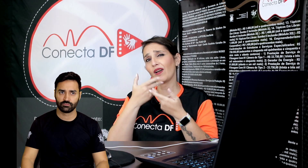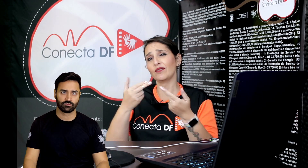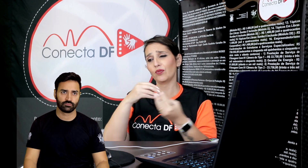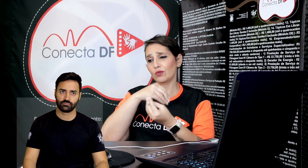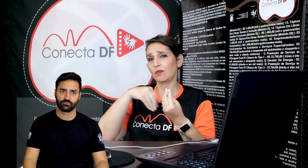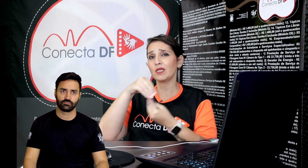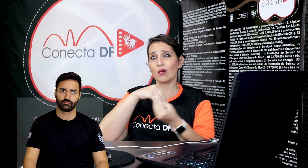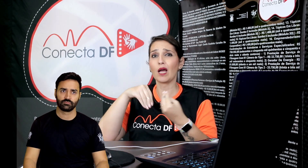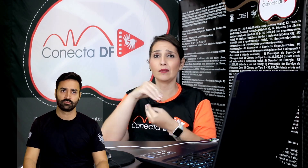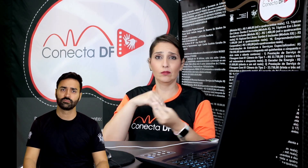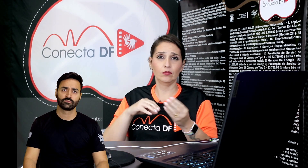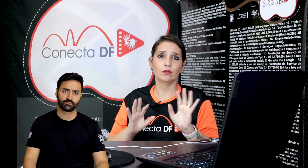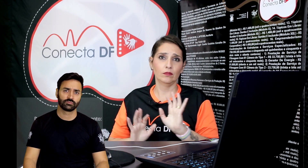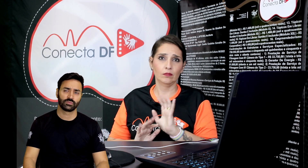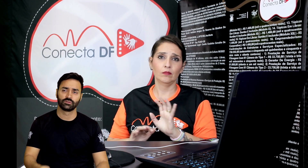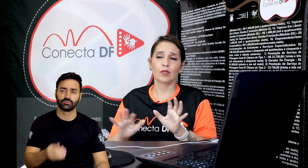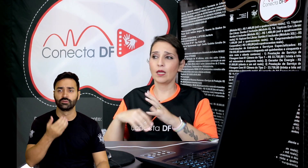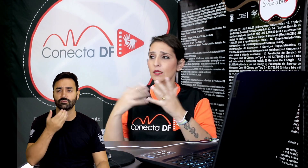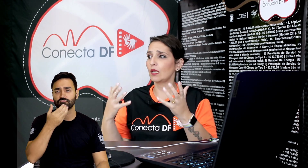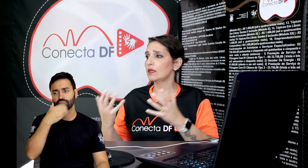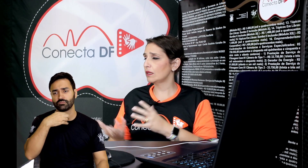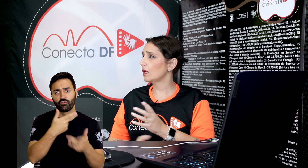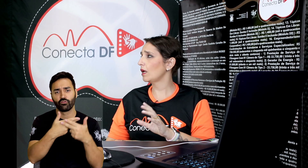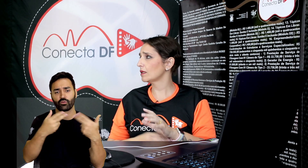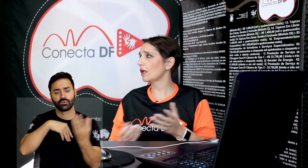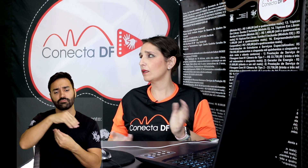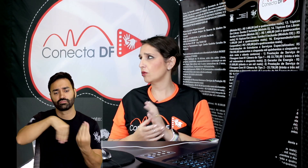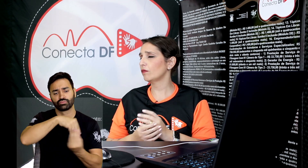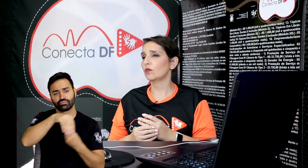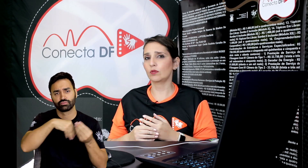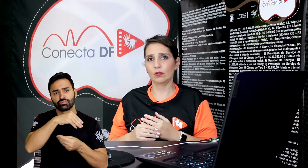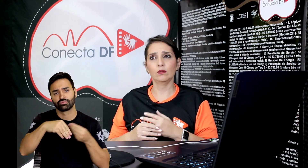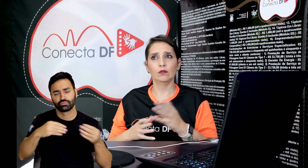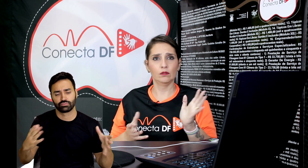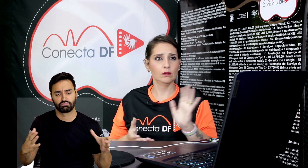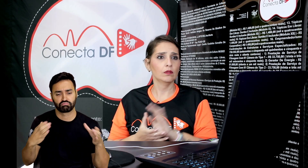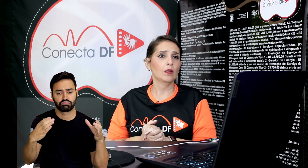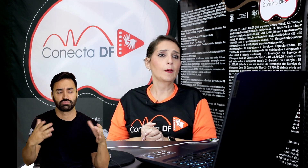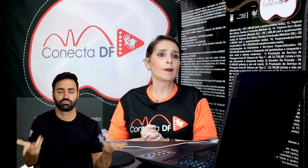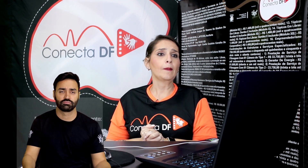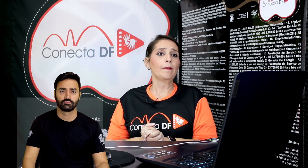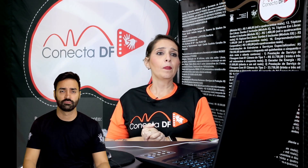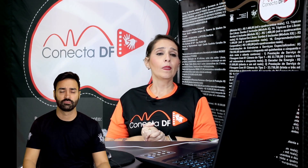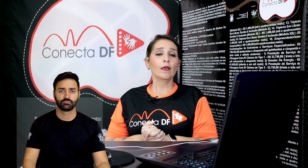gente faz fruta misturado. Aí, entende-se que é salada de fruta.